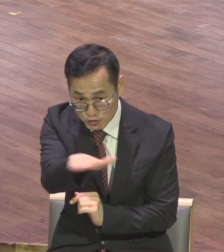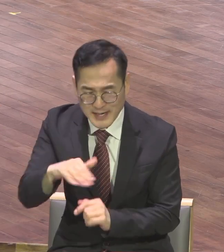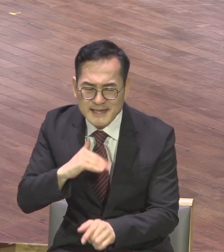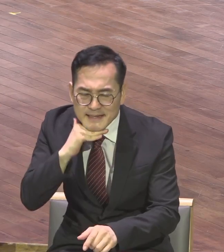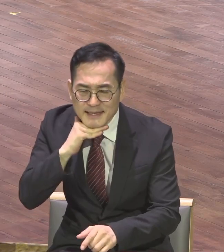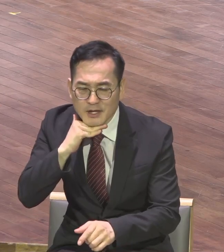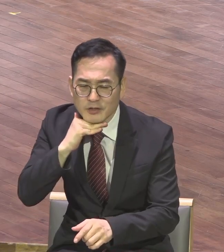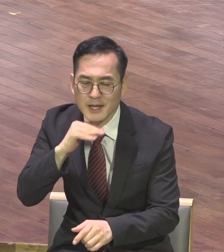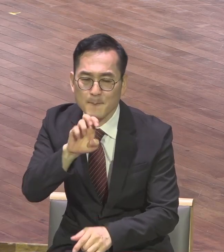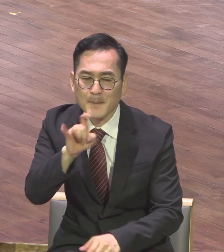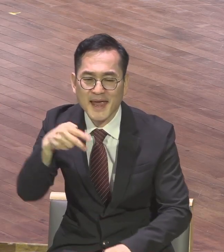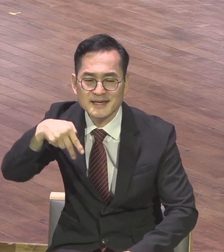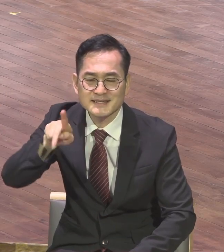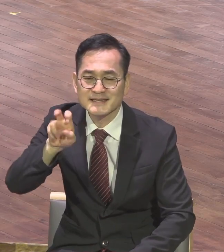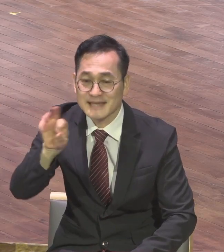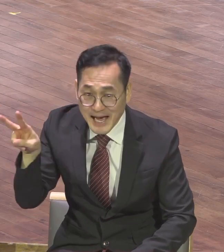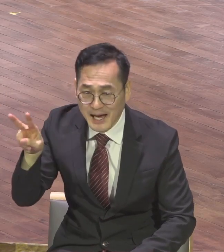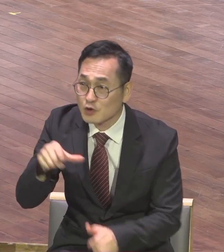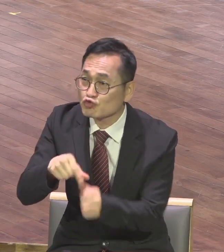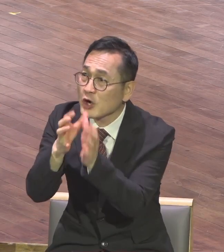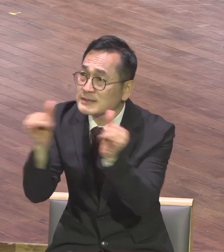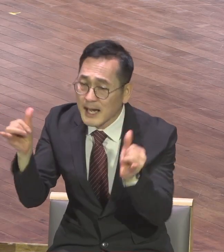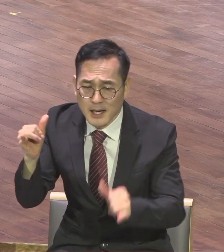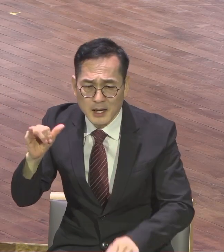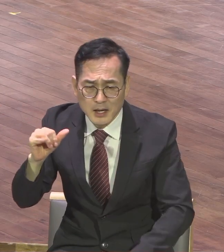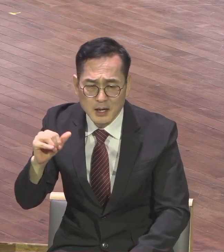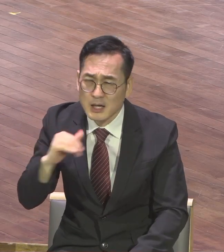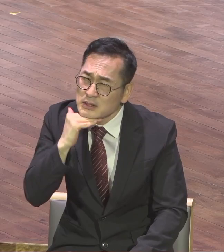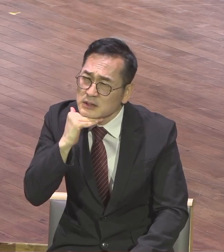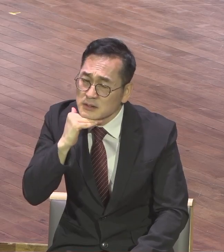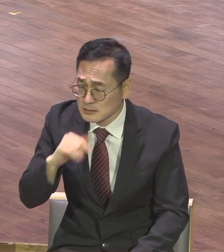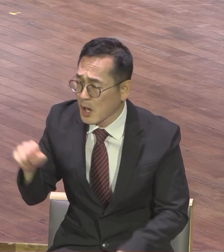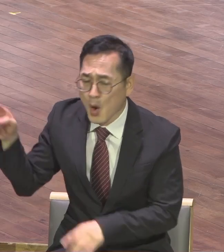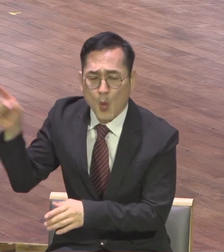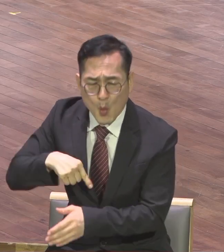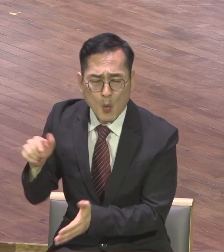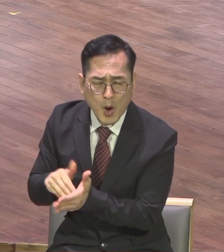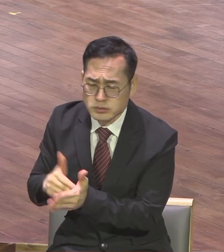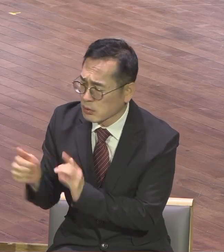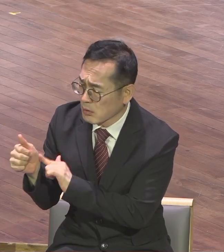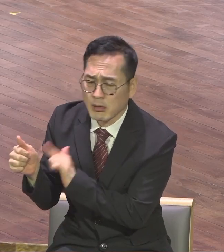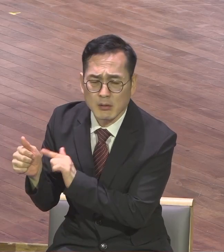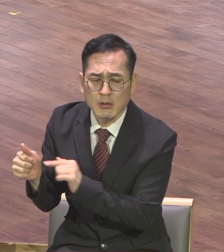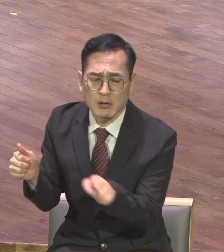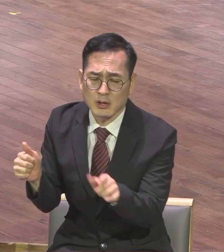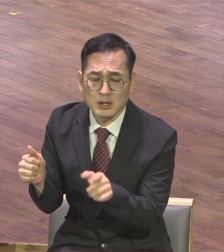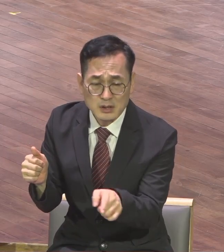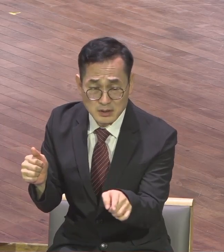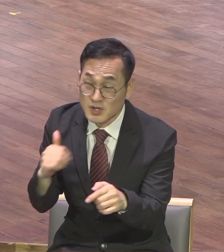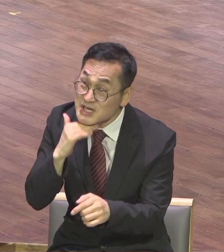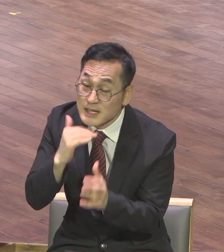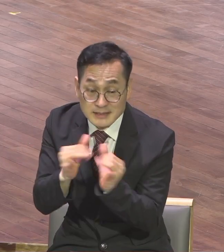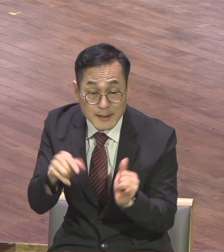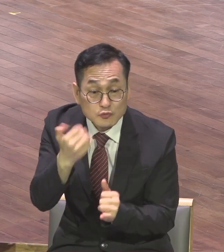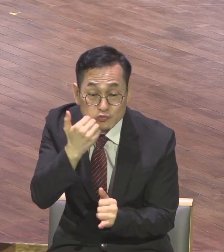현장에서 4천망대 운동을 펼쳐나가고 2, 3주 치유 운동을 그렇게 펼쳐나가는데 그 플랫폼이